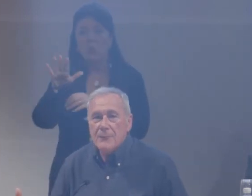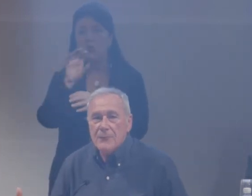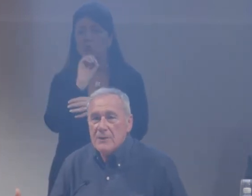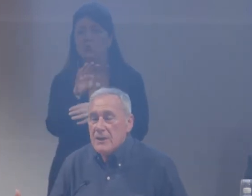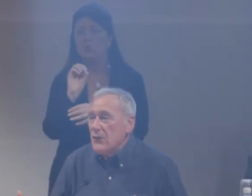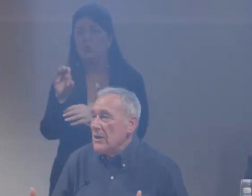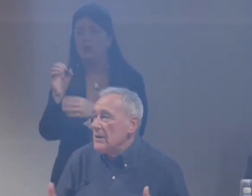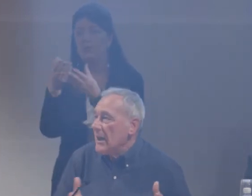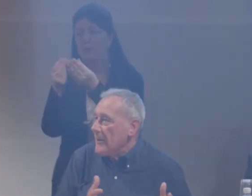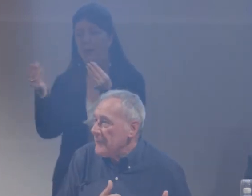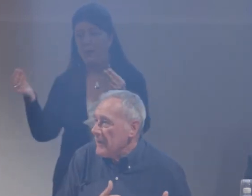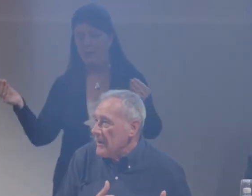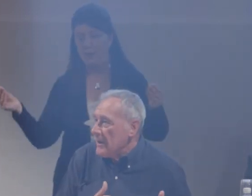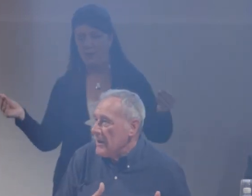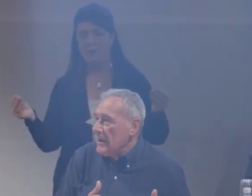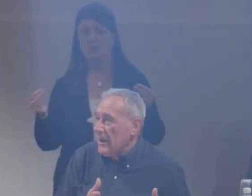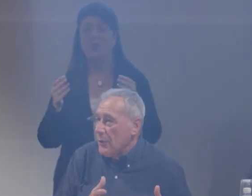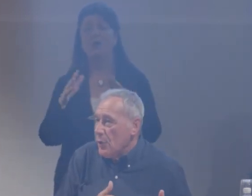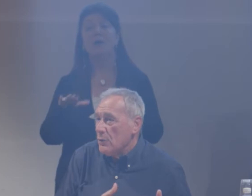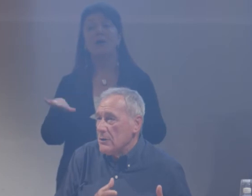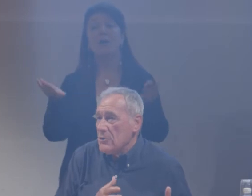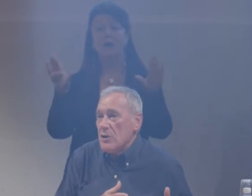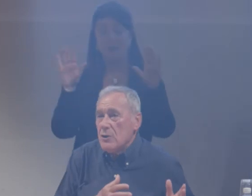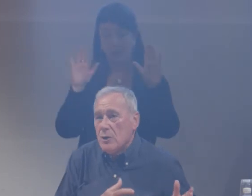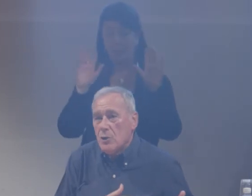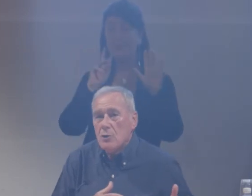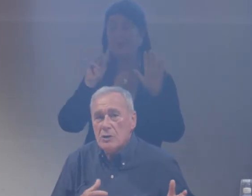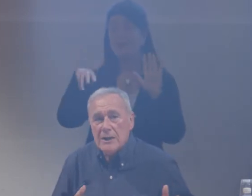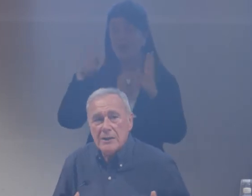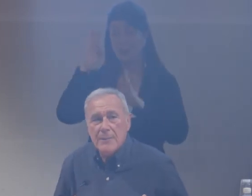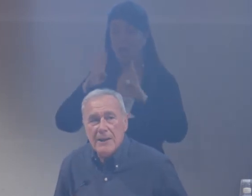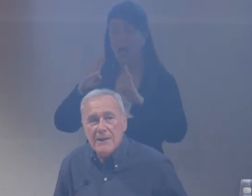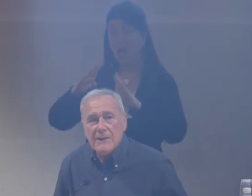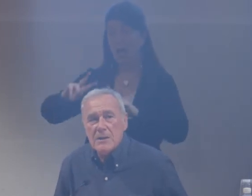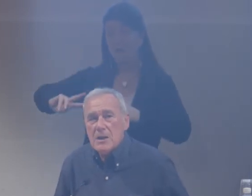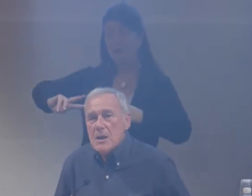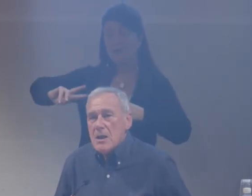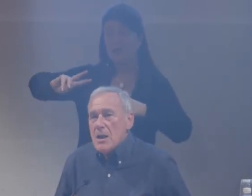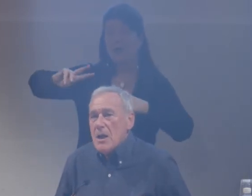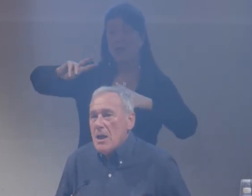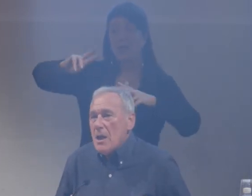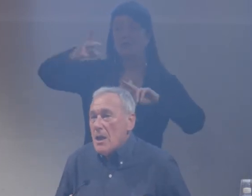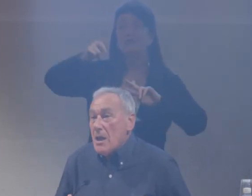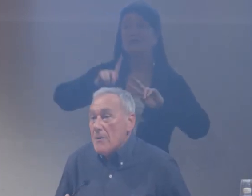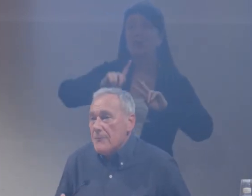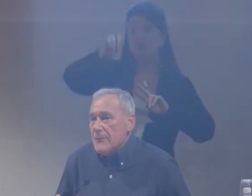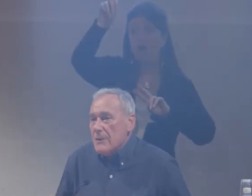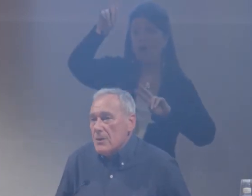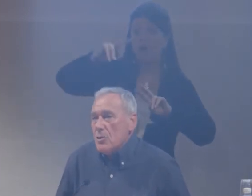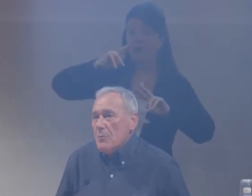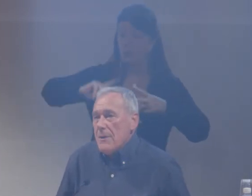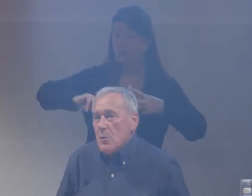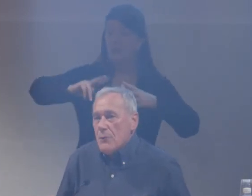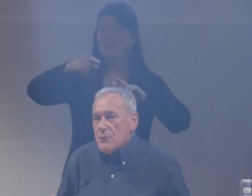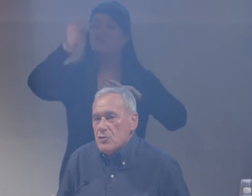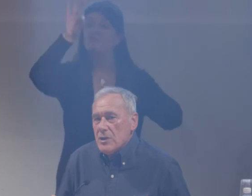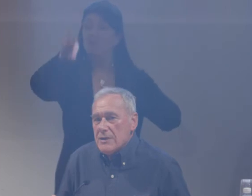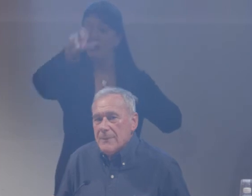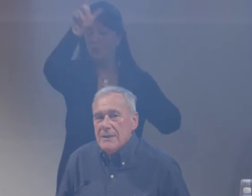anche trasferita al nord, al centro, al nord, in altri paesi, e